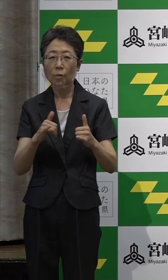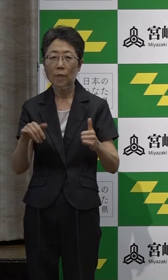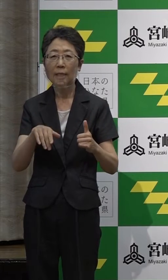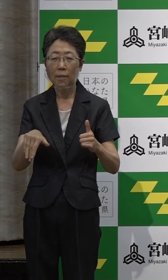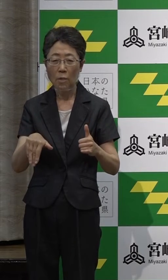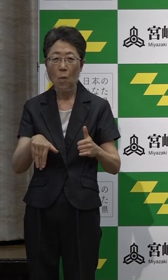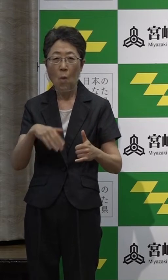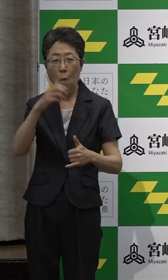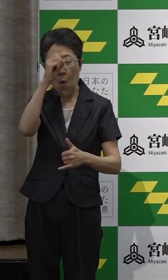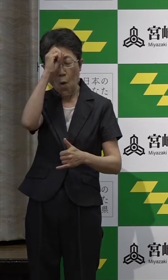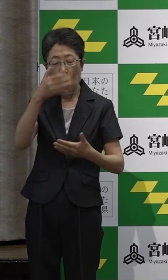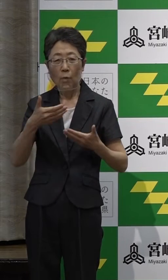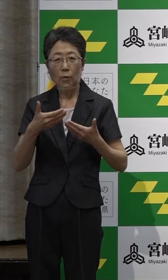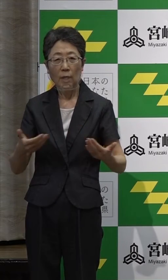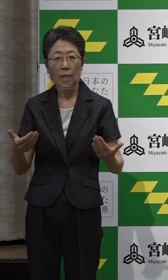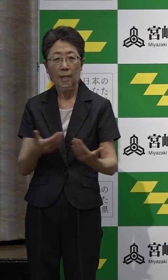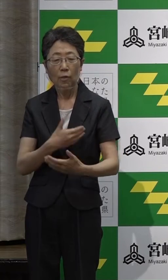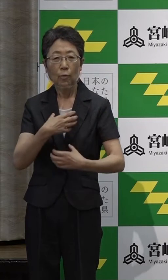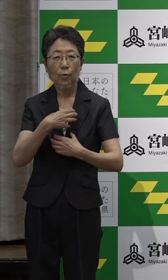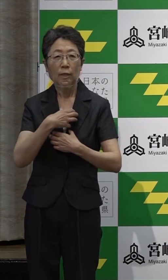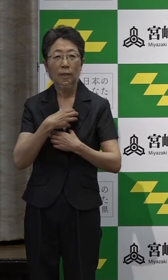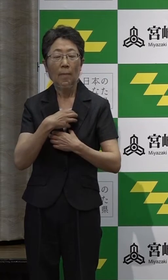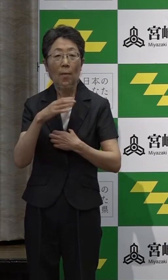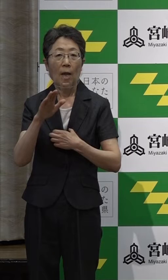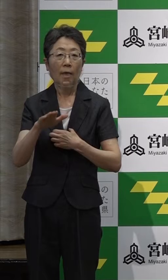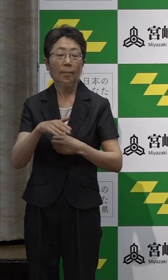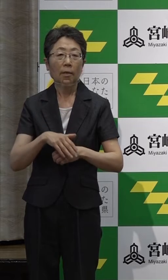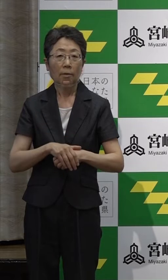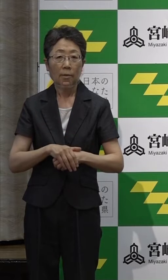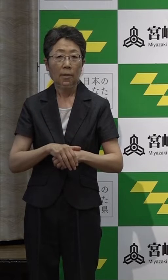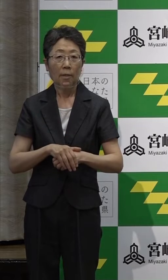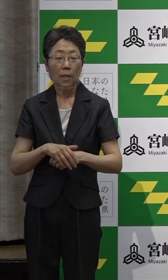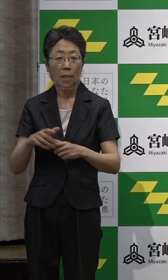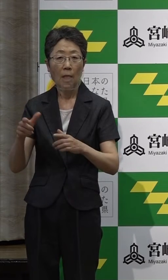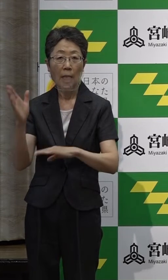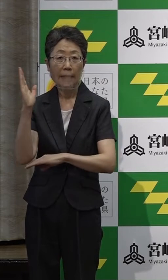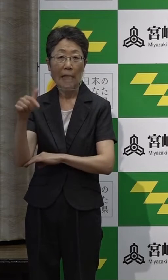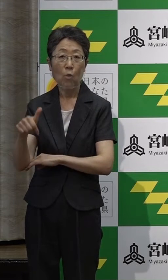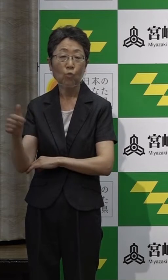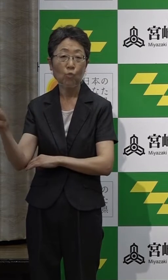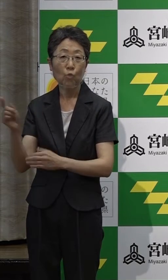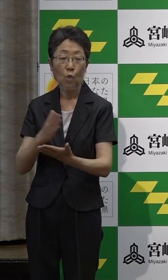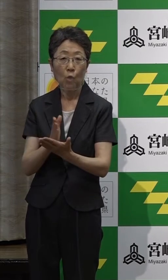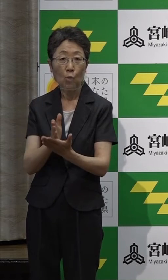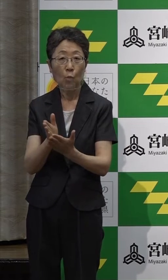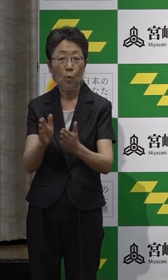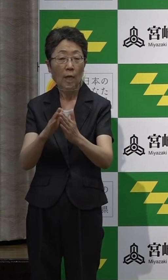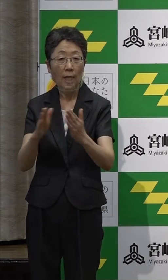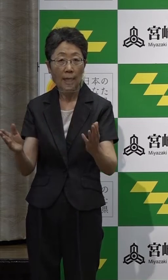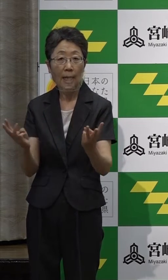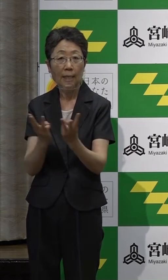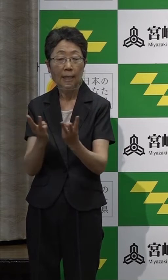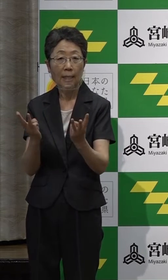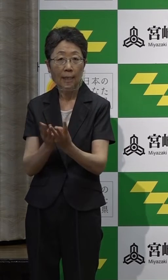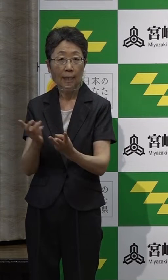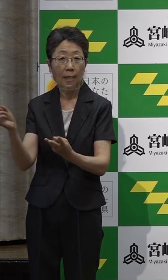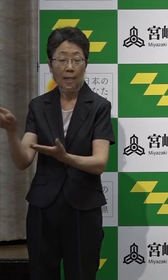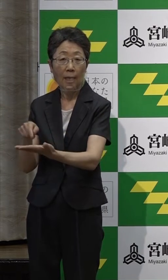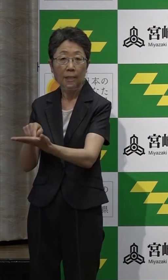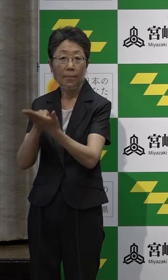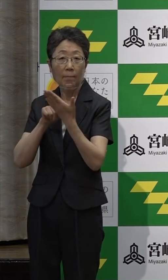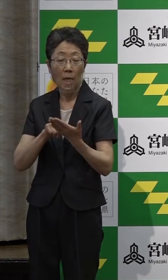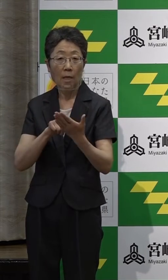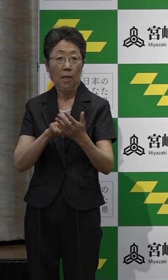であります。今この時点で、国の分科会の指標でありますと、まだまだと言いますか、ステージ2の状況でありま